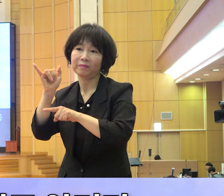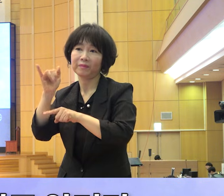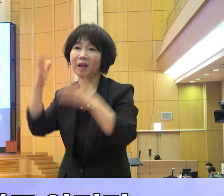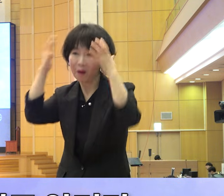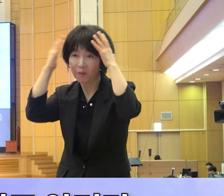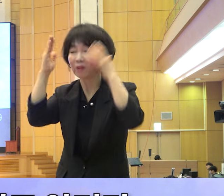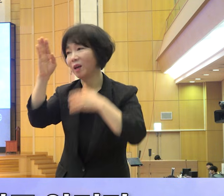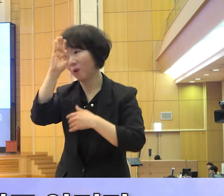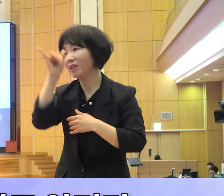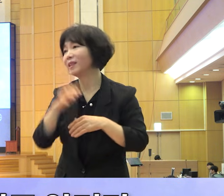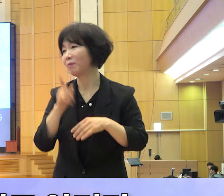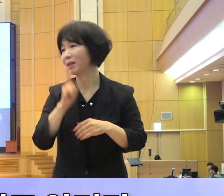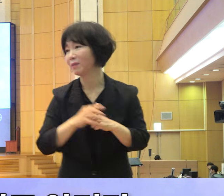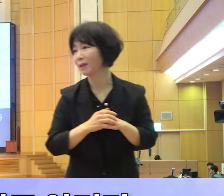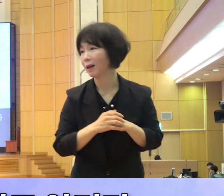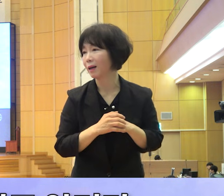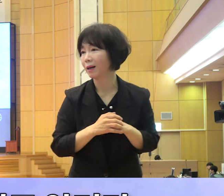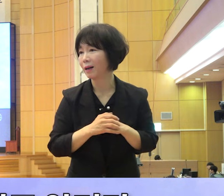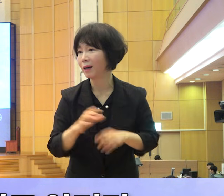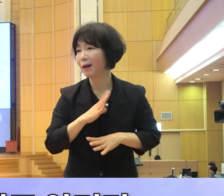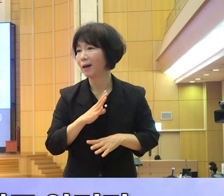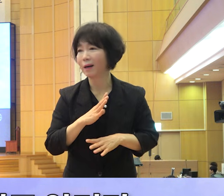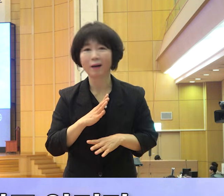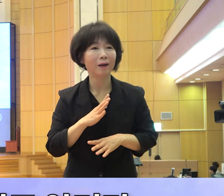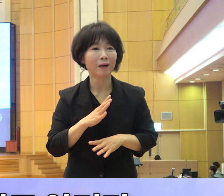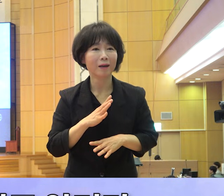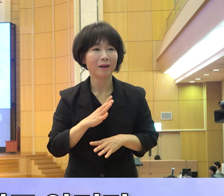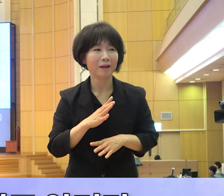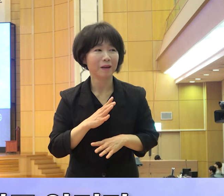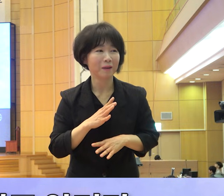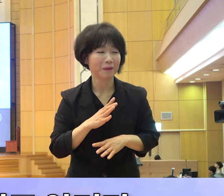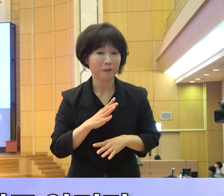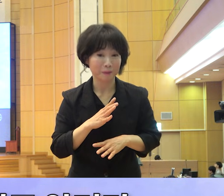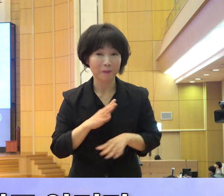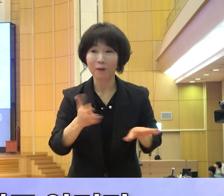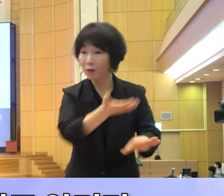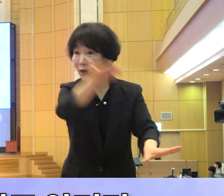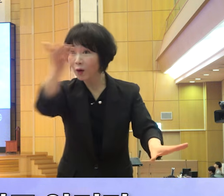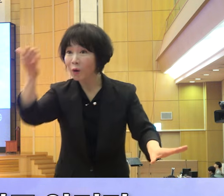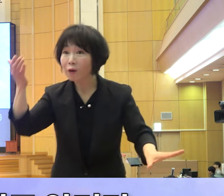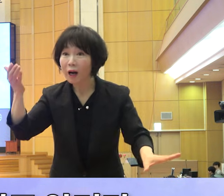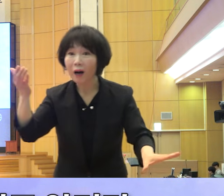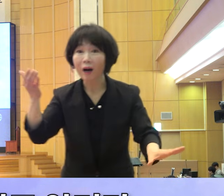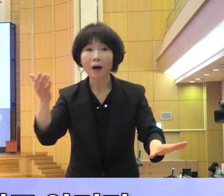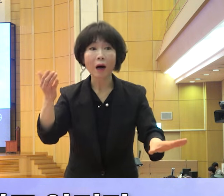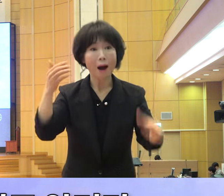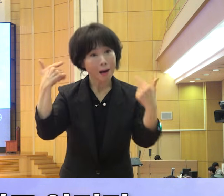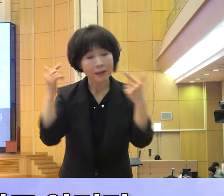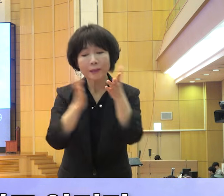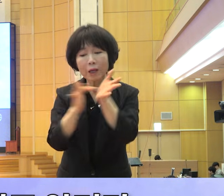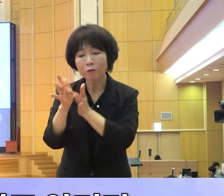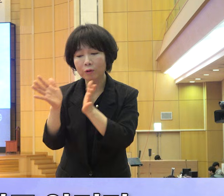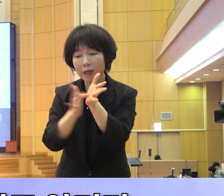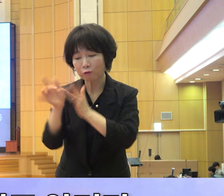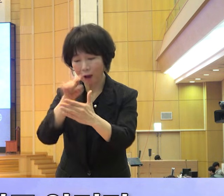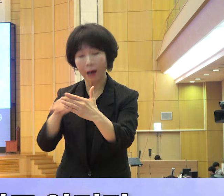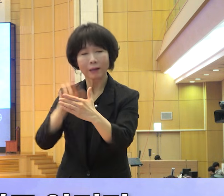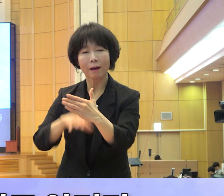생각해 보세요. 성경 말씀에는요, 주 안에서 항상 기뻐하라요.